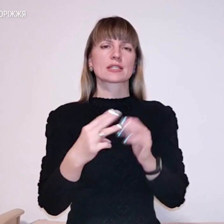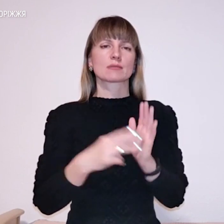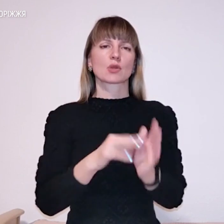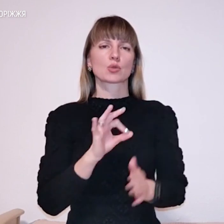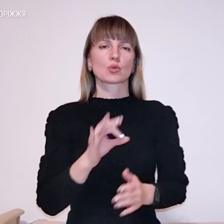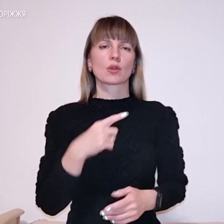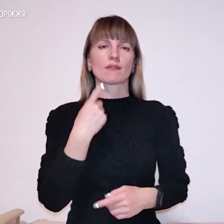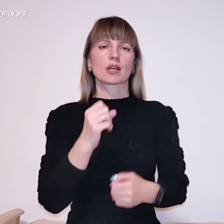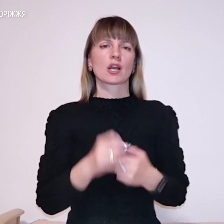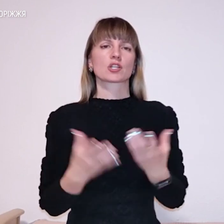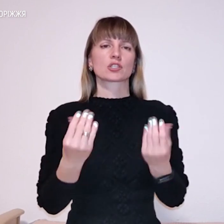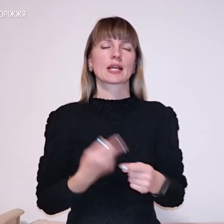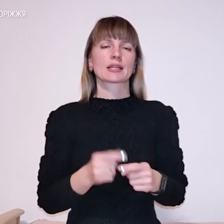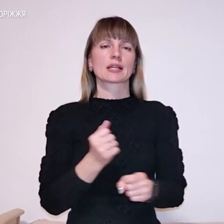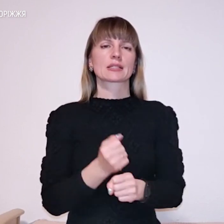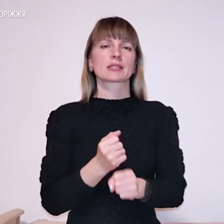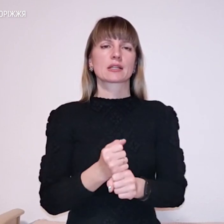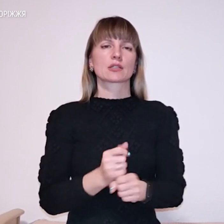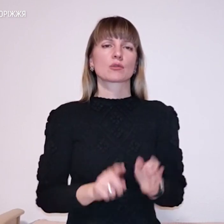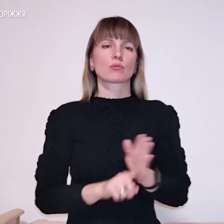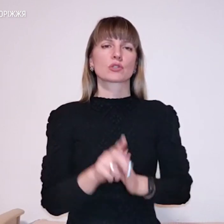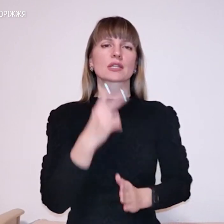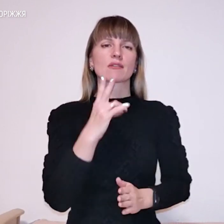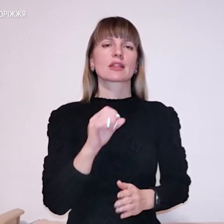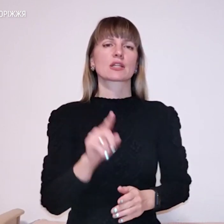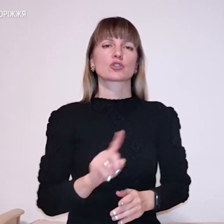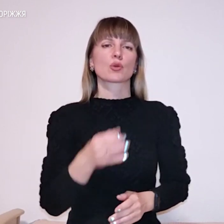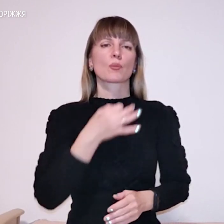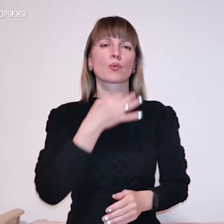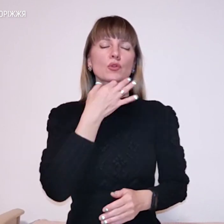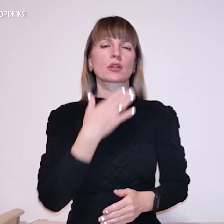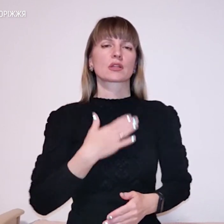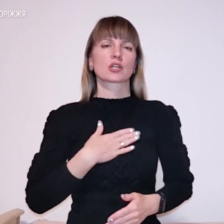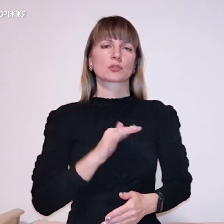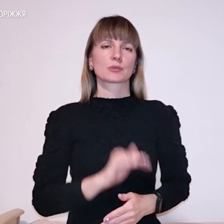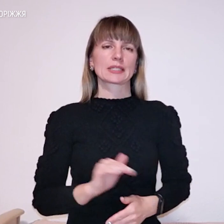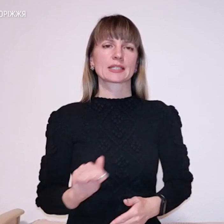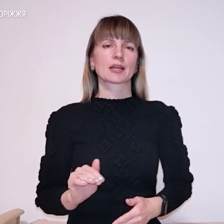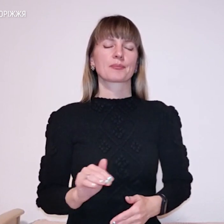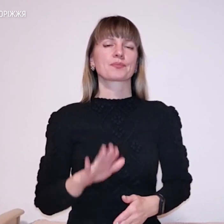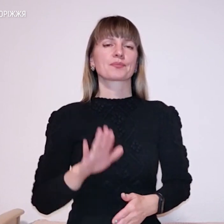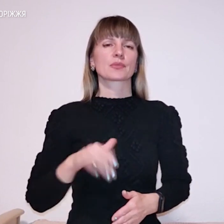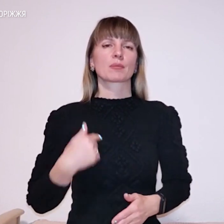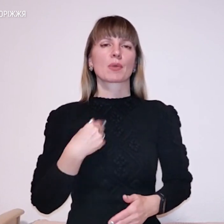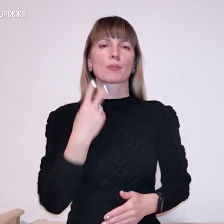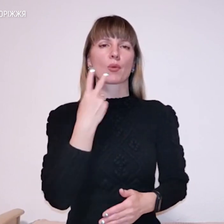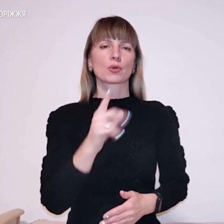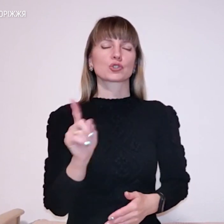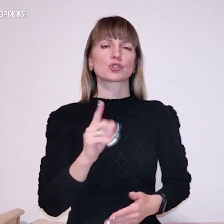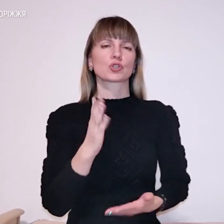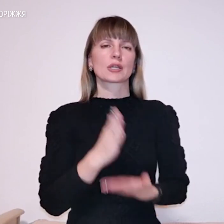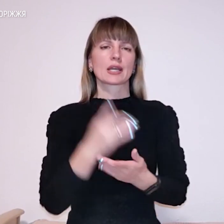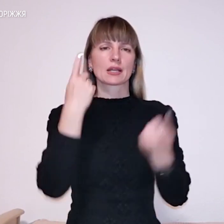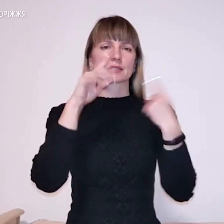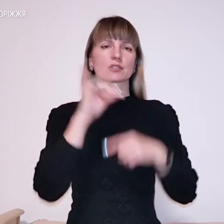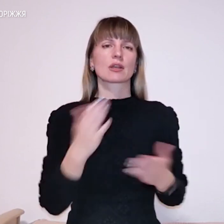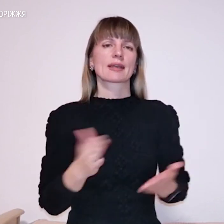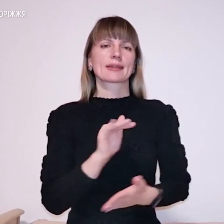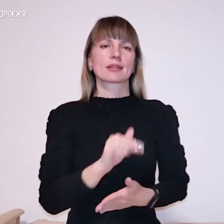Світлана. Спочатку ми дивились на те, що подобається нашим діткам. Потім ми побачили, що є казки, які діти зовсім не